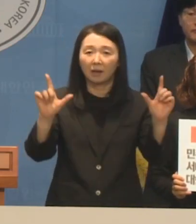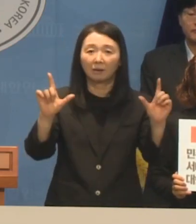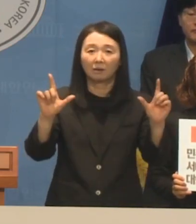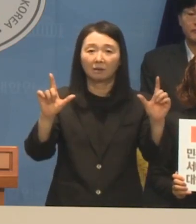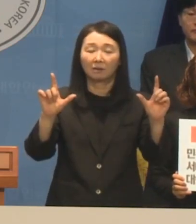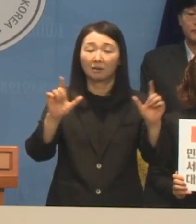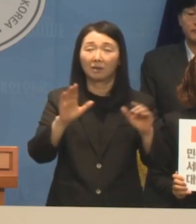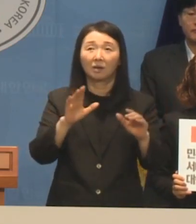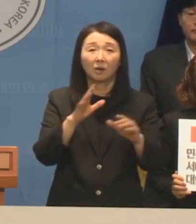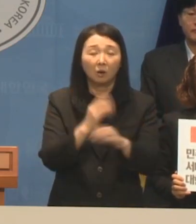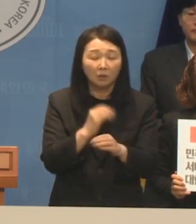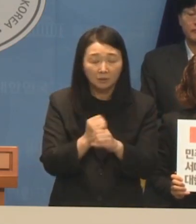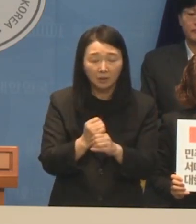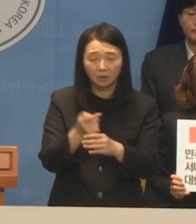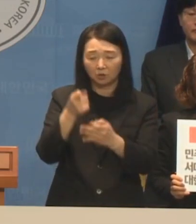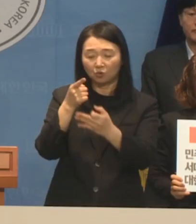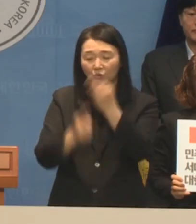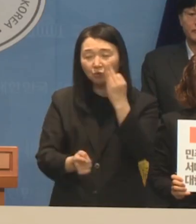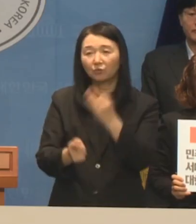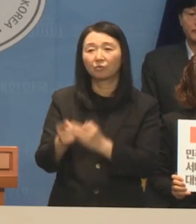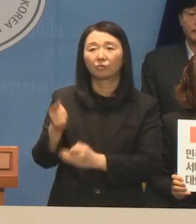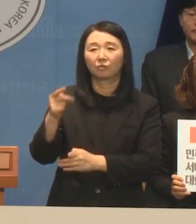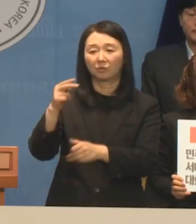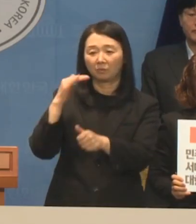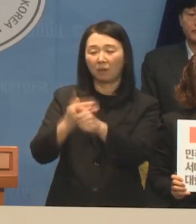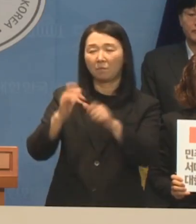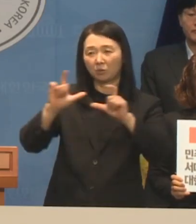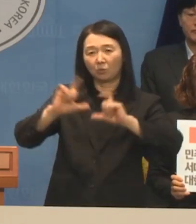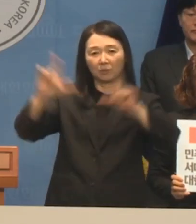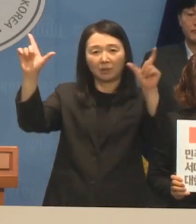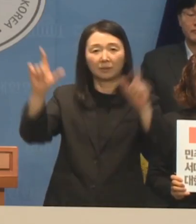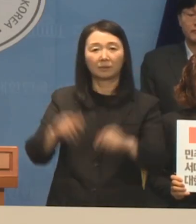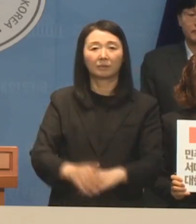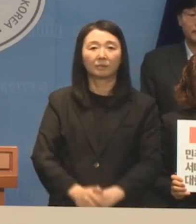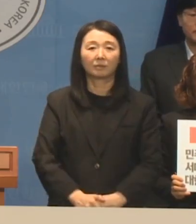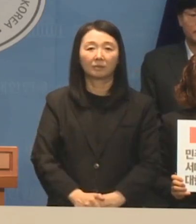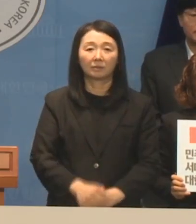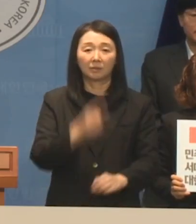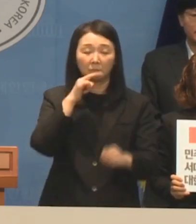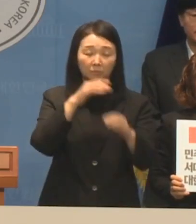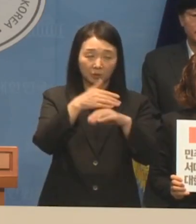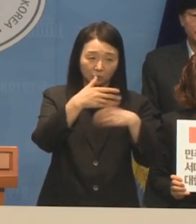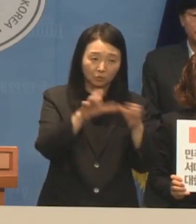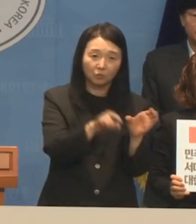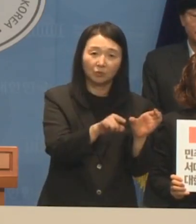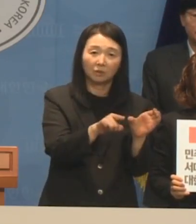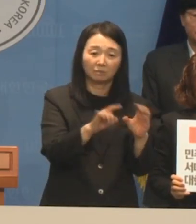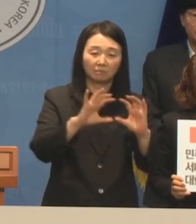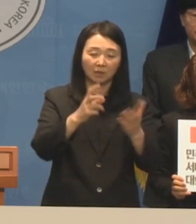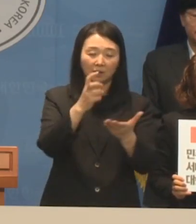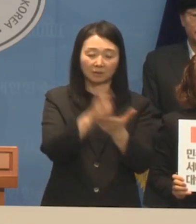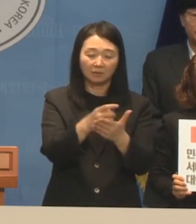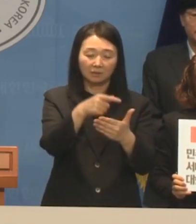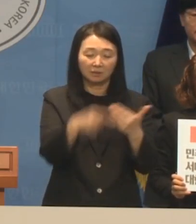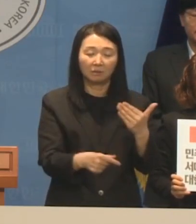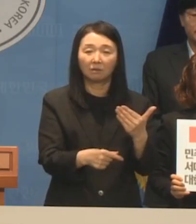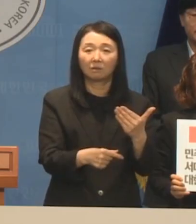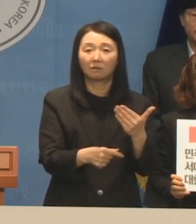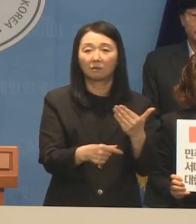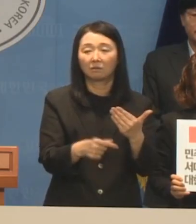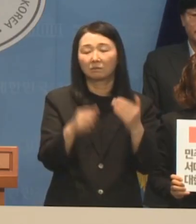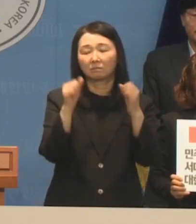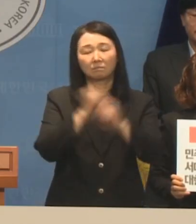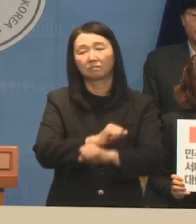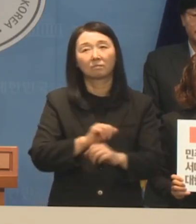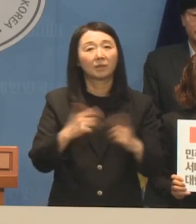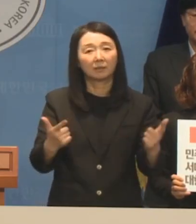바로 윤석열에게 파면 선고를 내리는 날이 될 것입니다. 민주주의와 헌정질서가 더 이상 무너져